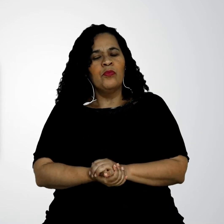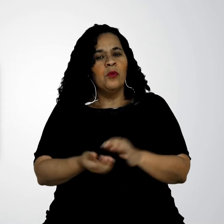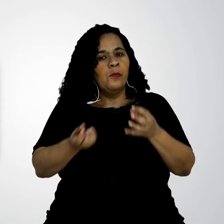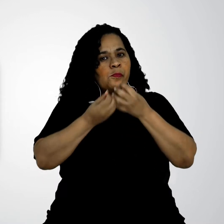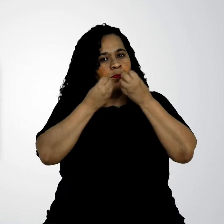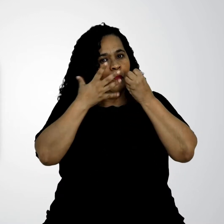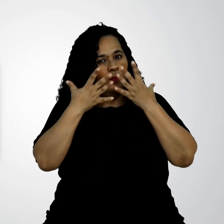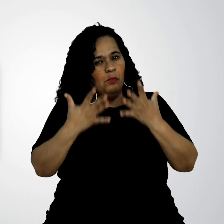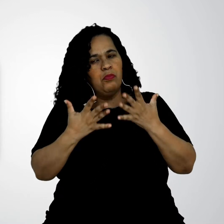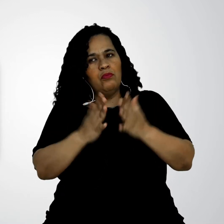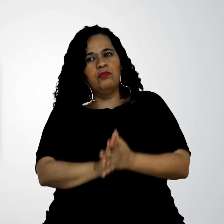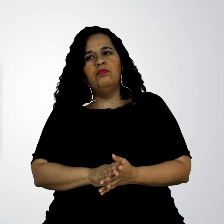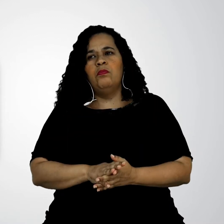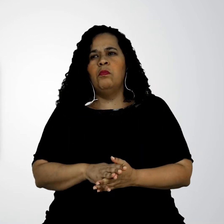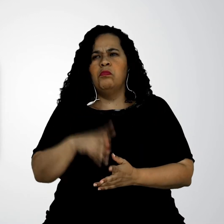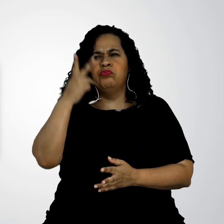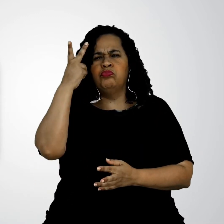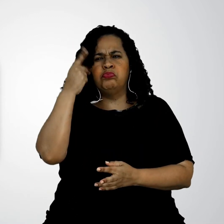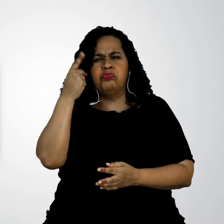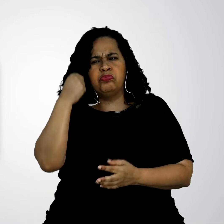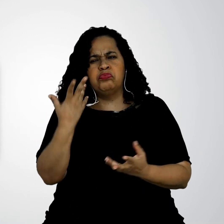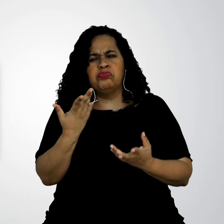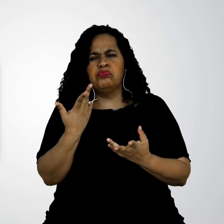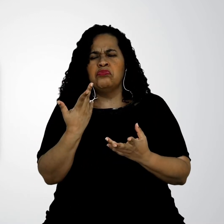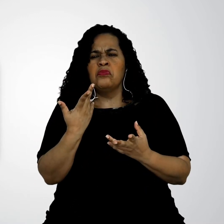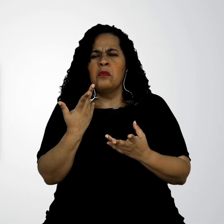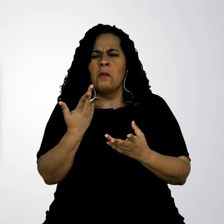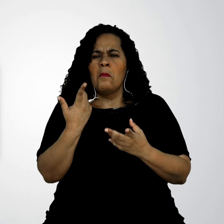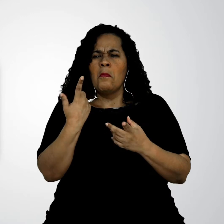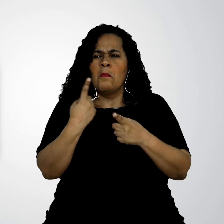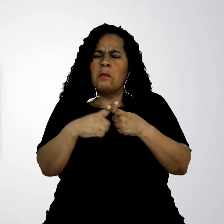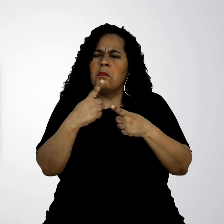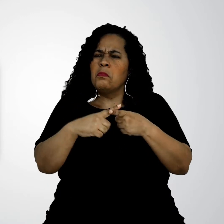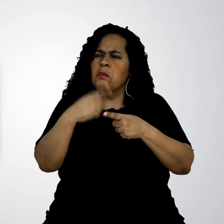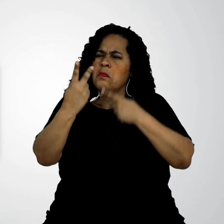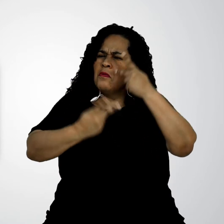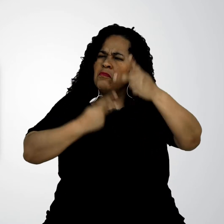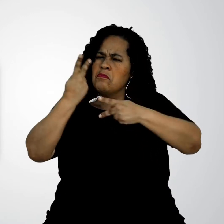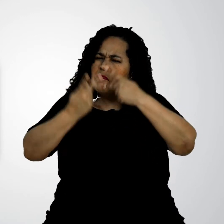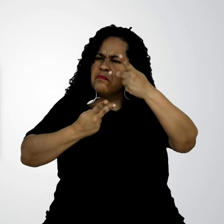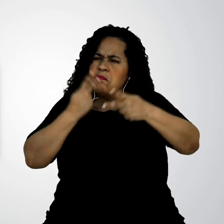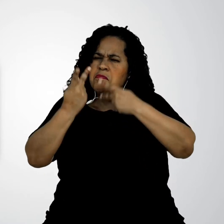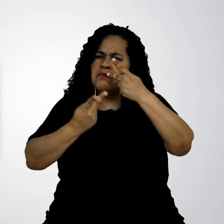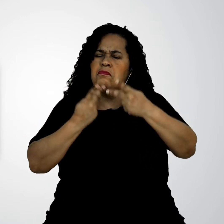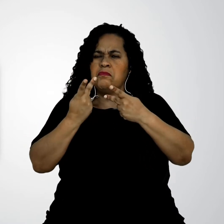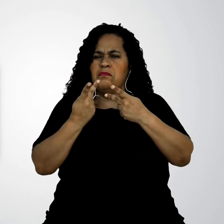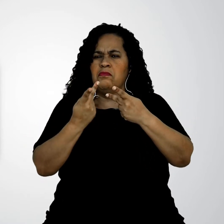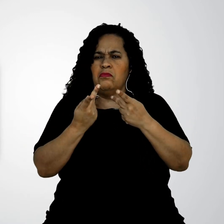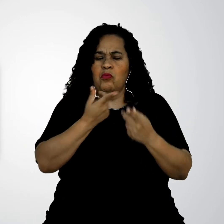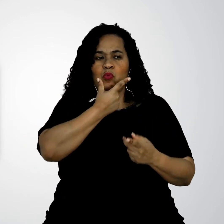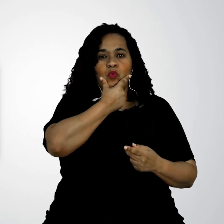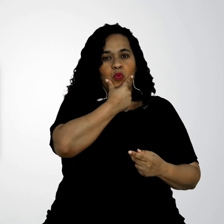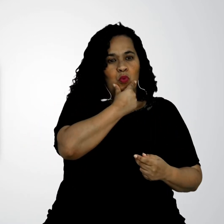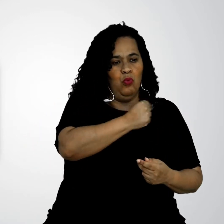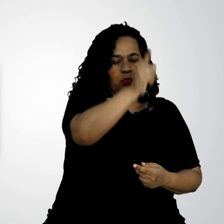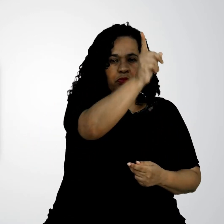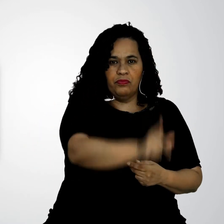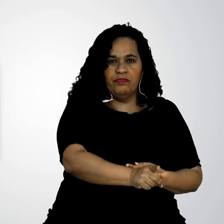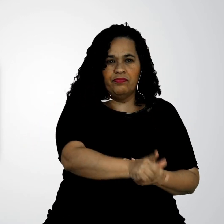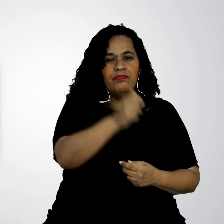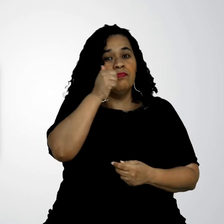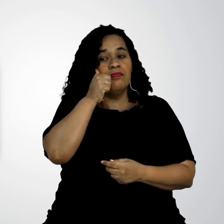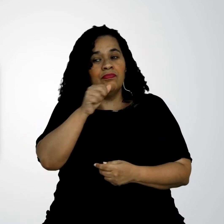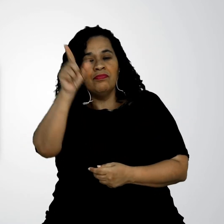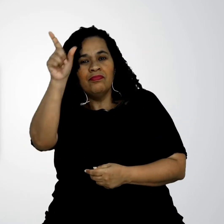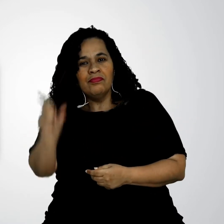natural de que a condição biológica de um ser humano define se ele é homem ou mulher. Essa é a